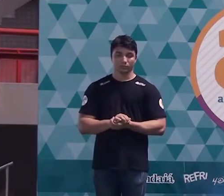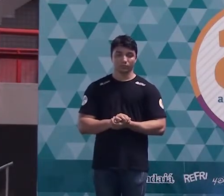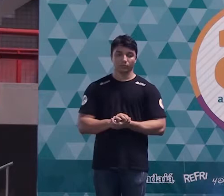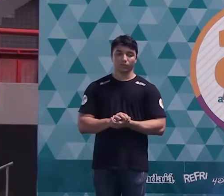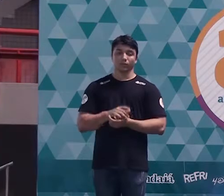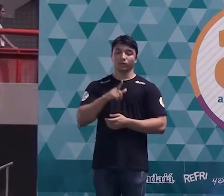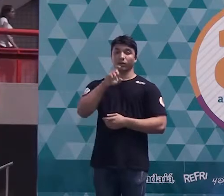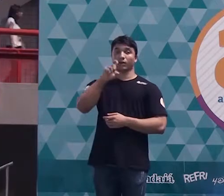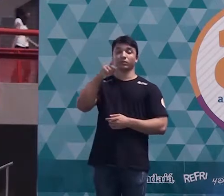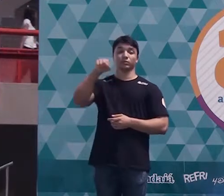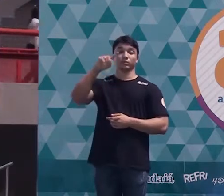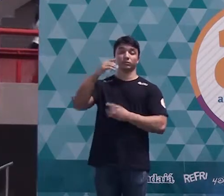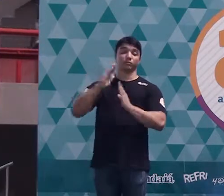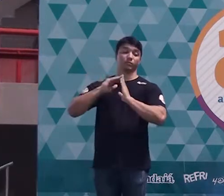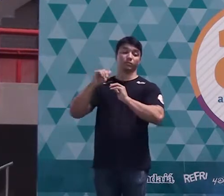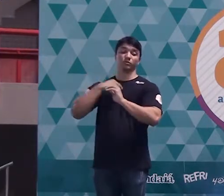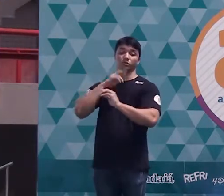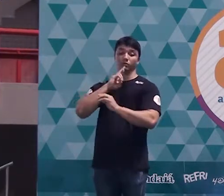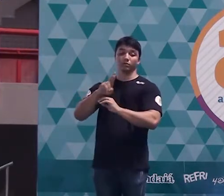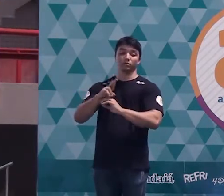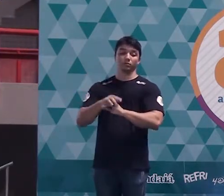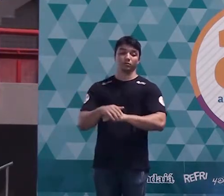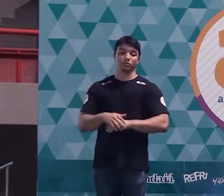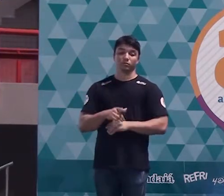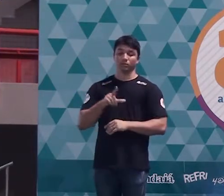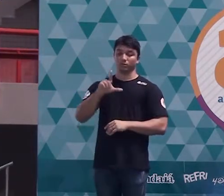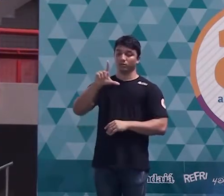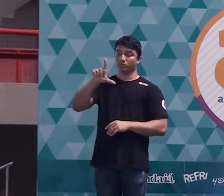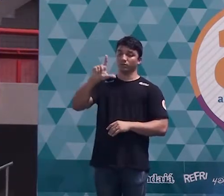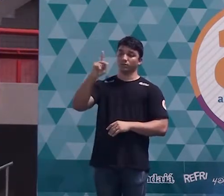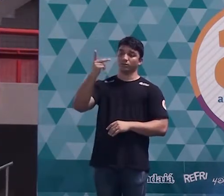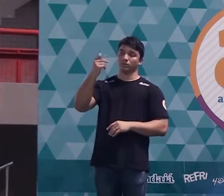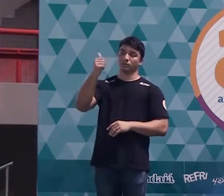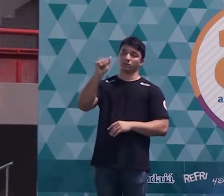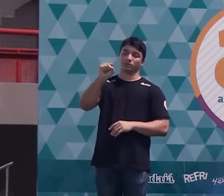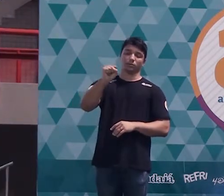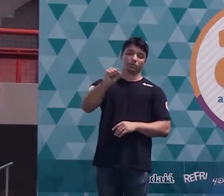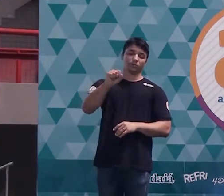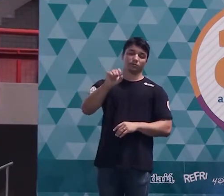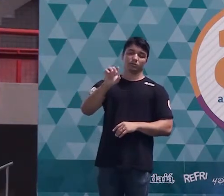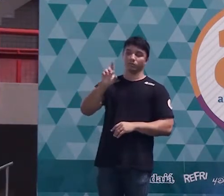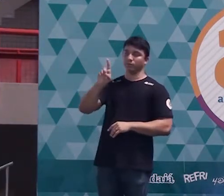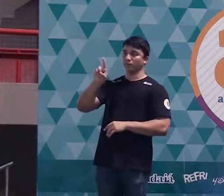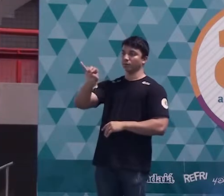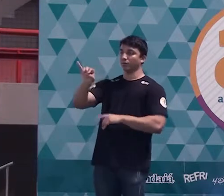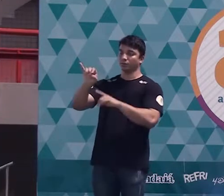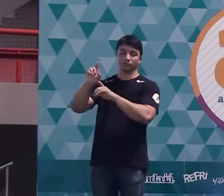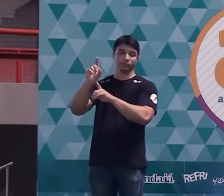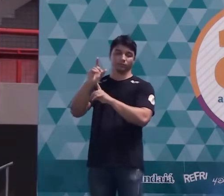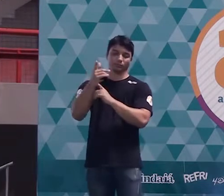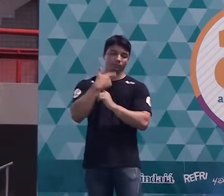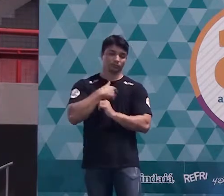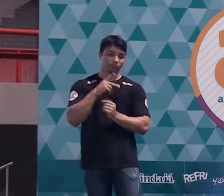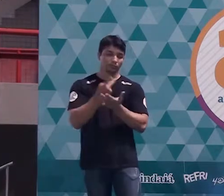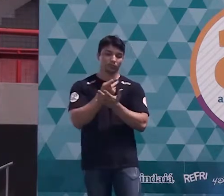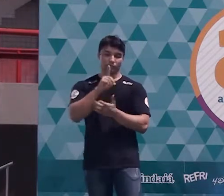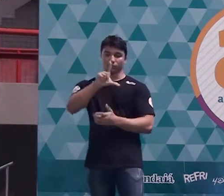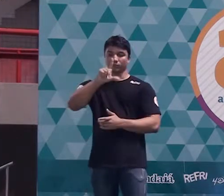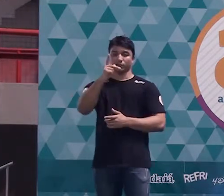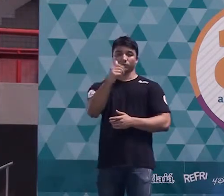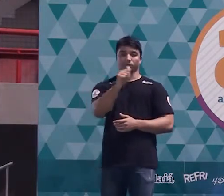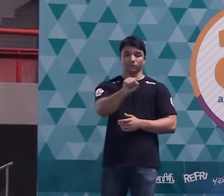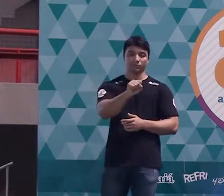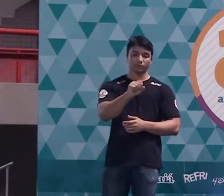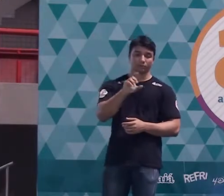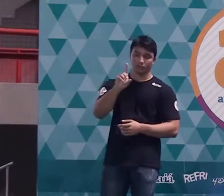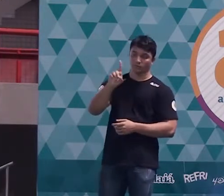Eles me pediram uma resposta. Eu lhes dei. Professor, eu nunca vi isso na minha vida.